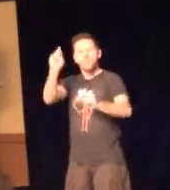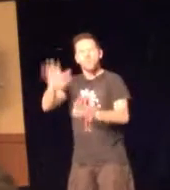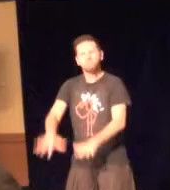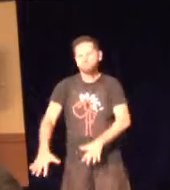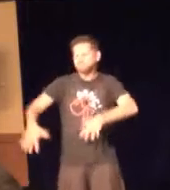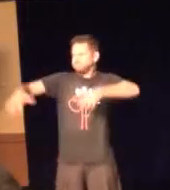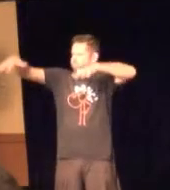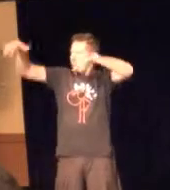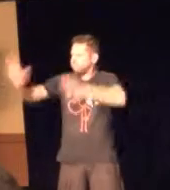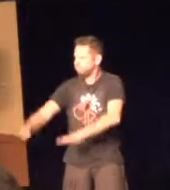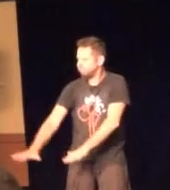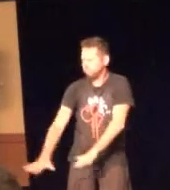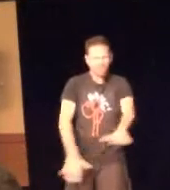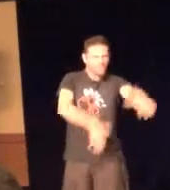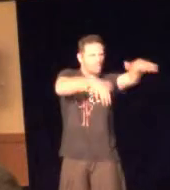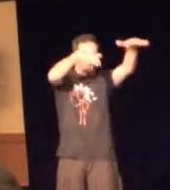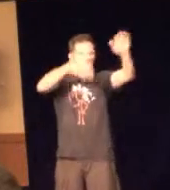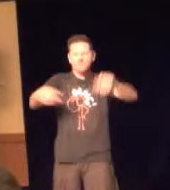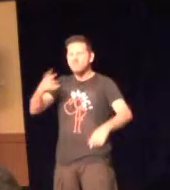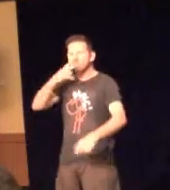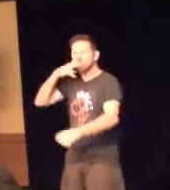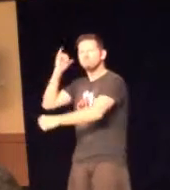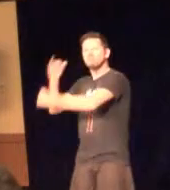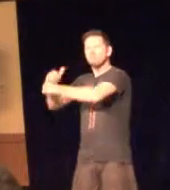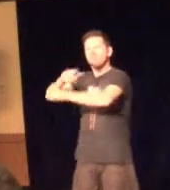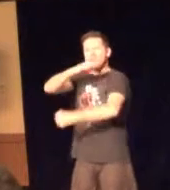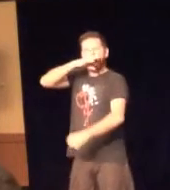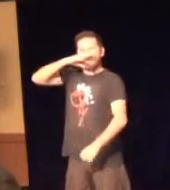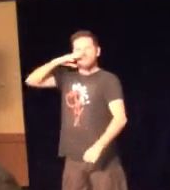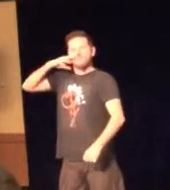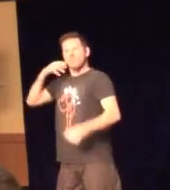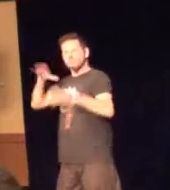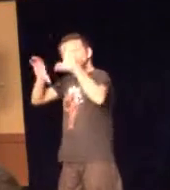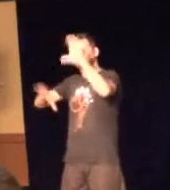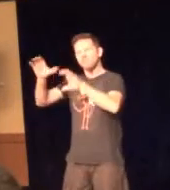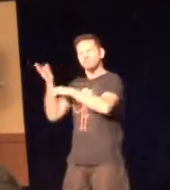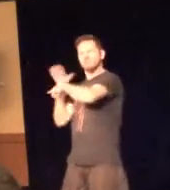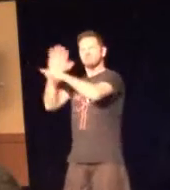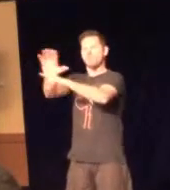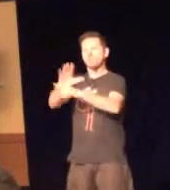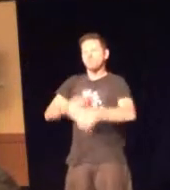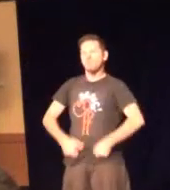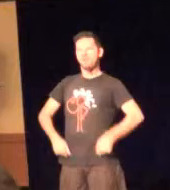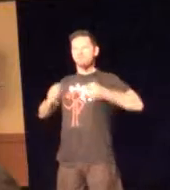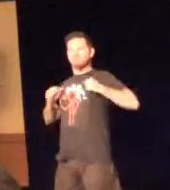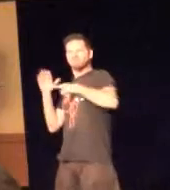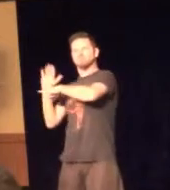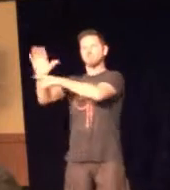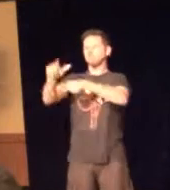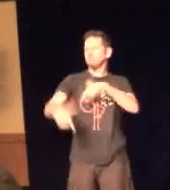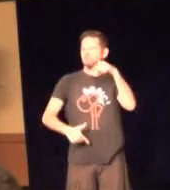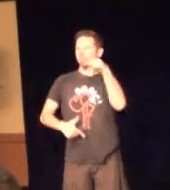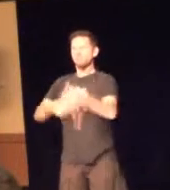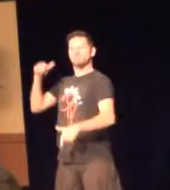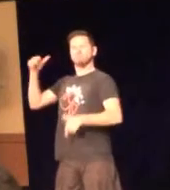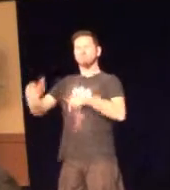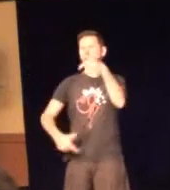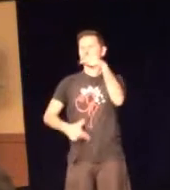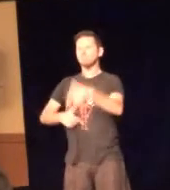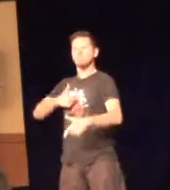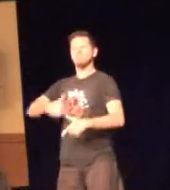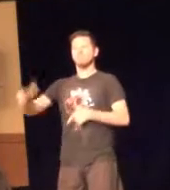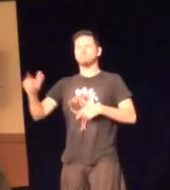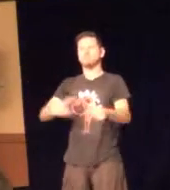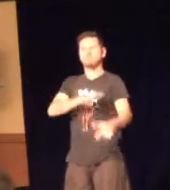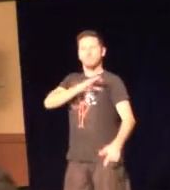on crapote, on frime, on montre son cul, on regarde son nombril, on marche, on ne sait même pas où l'on